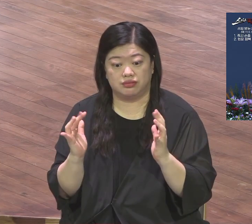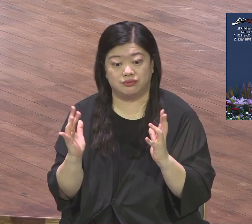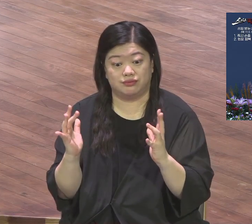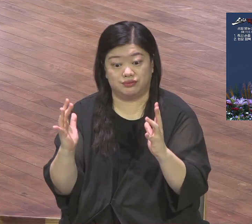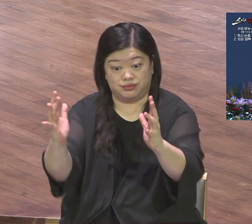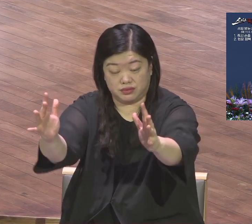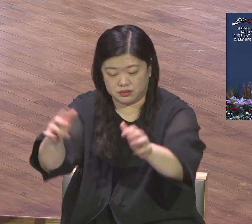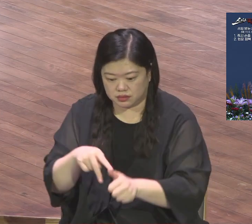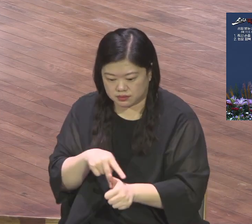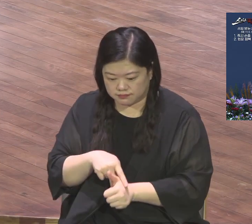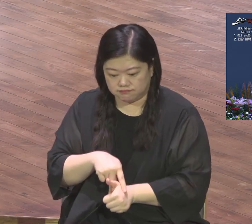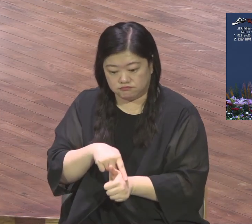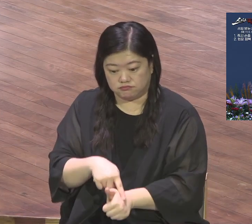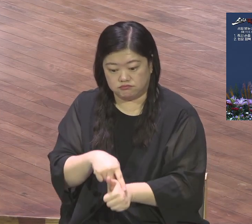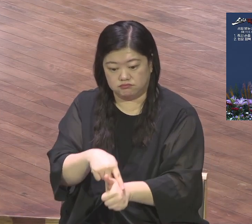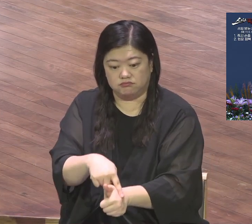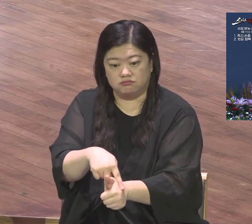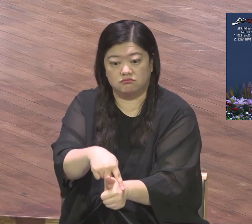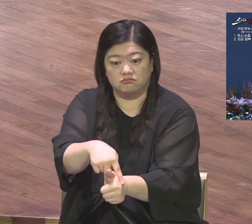대환영을 했어요.